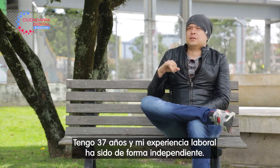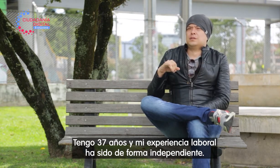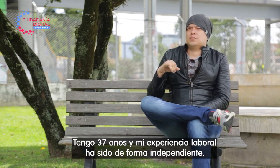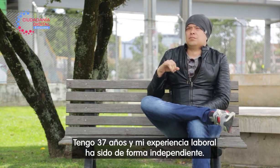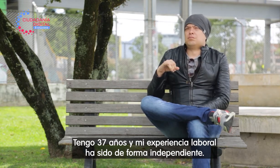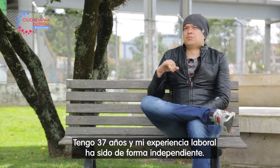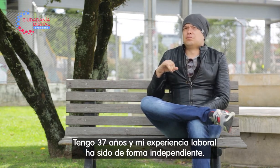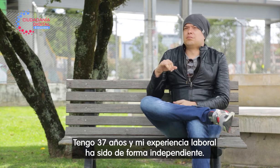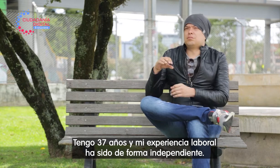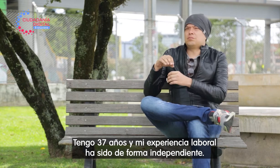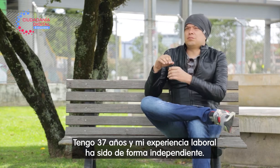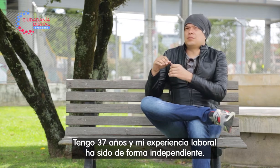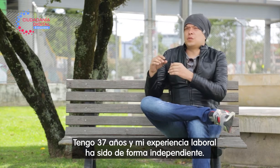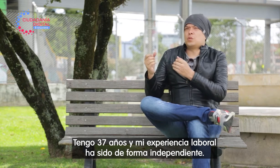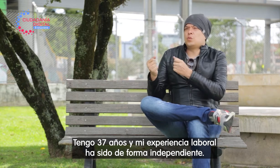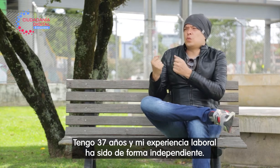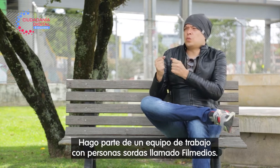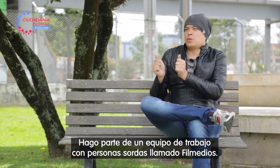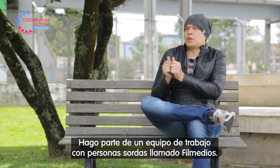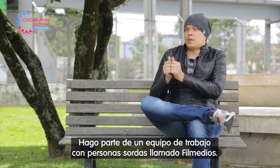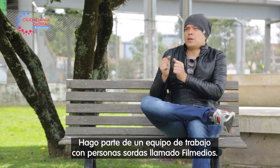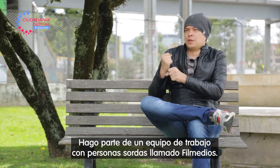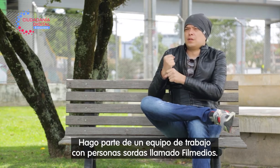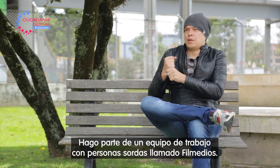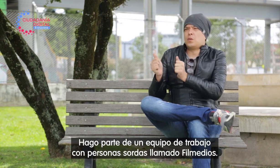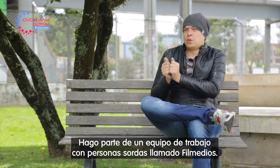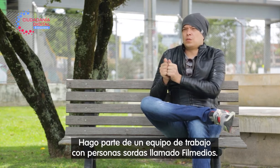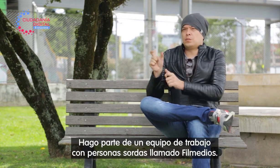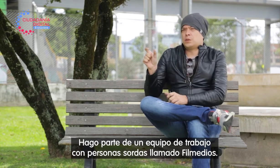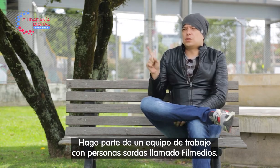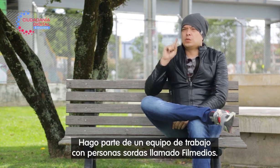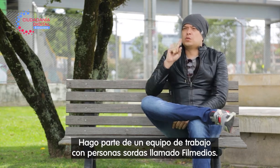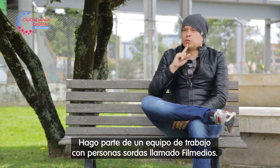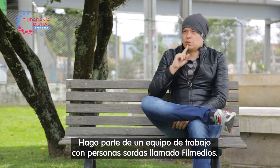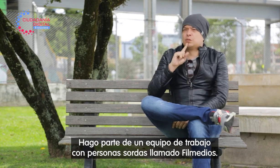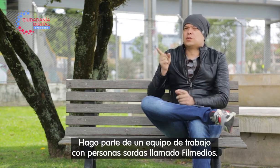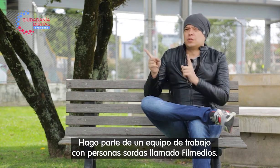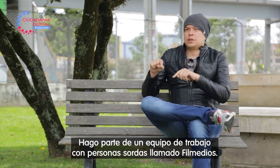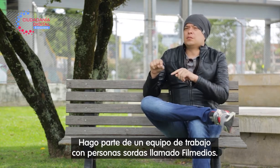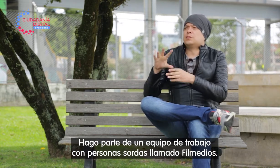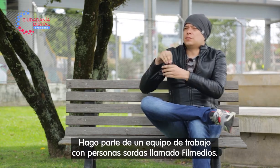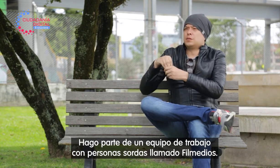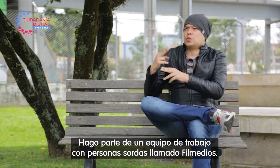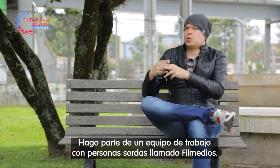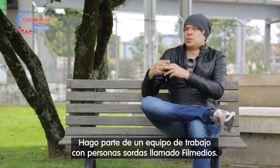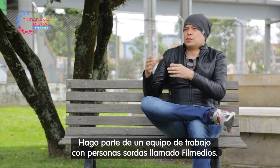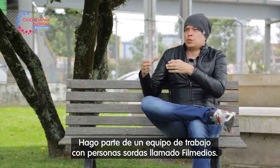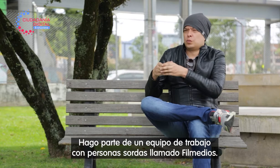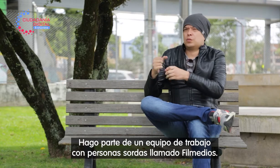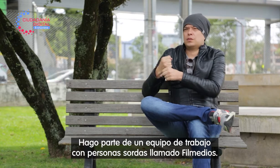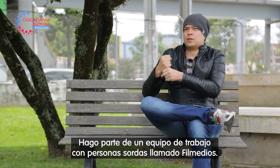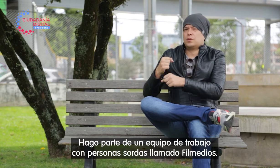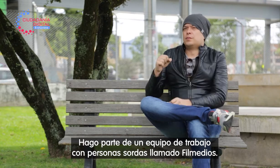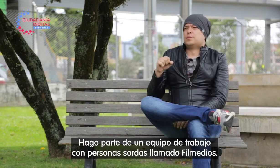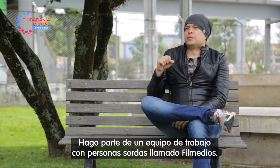independiente hago parte de un equipo de trabajo con personas sordas llamado fil